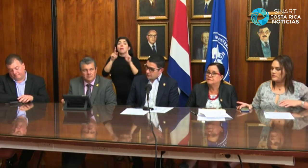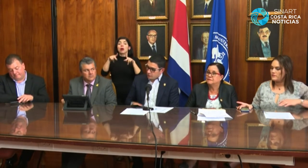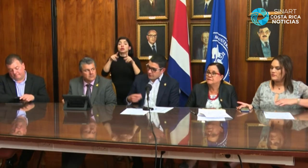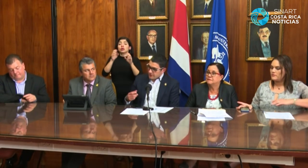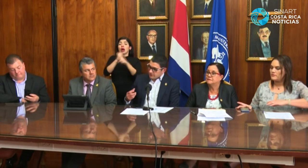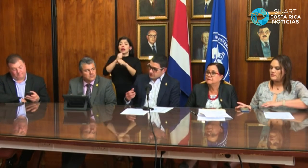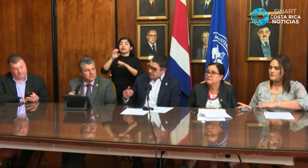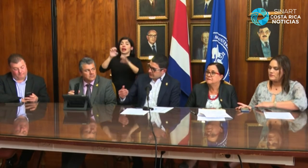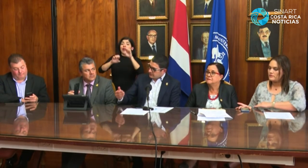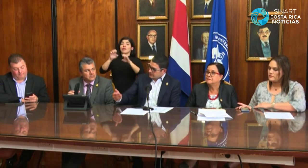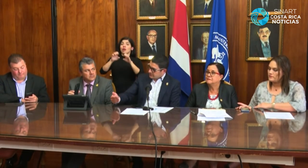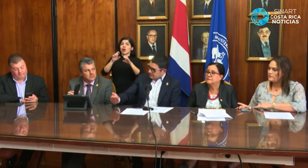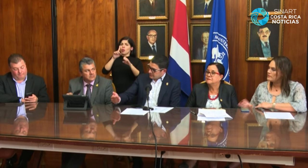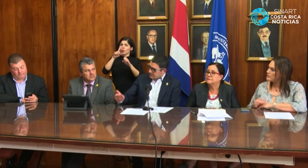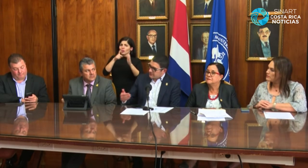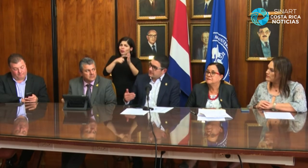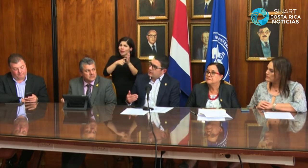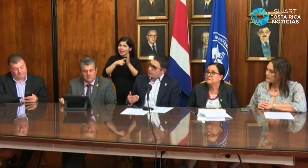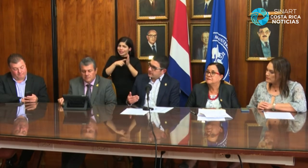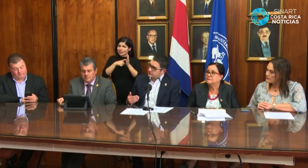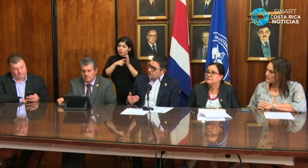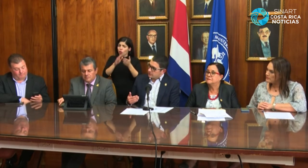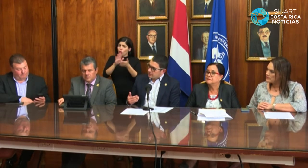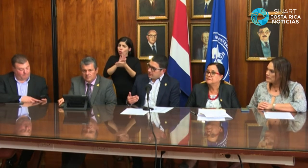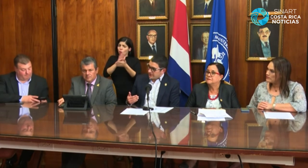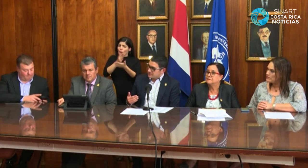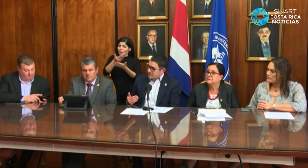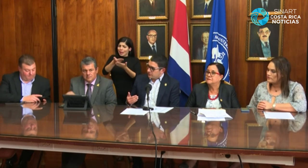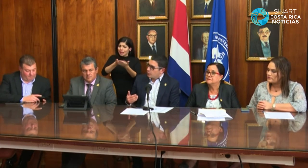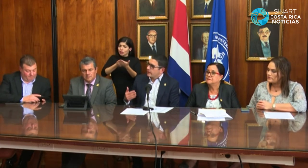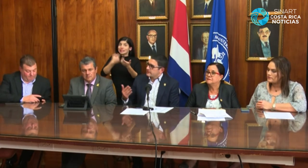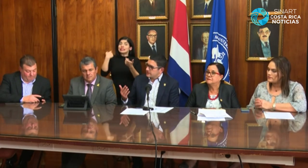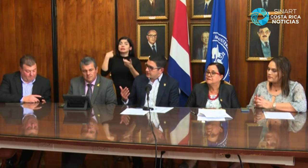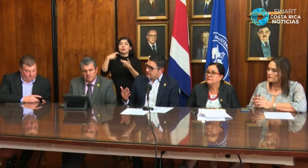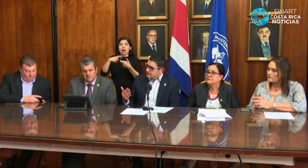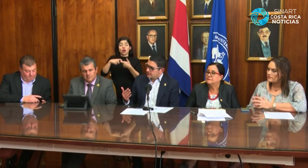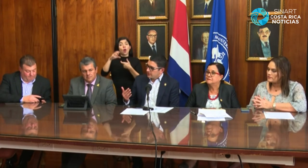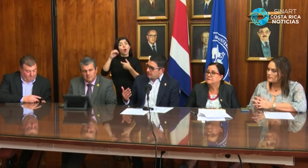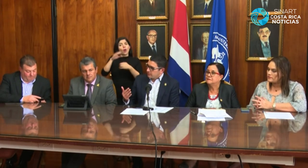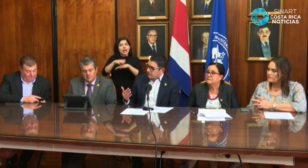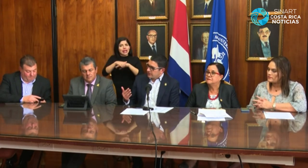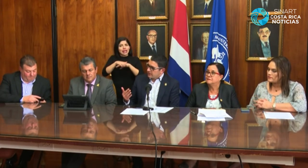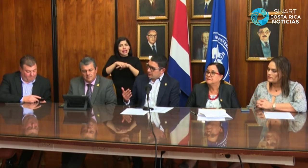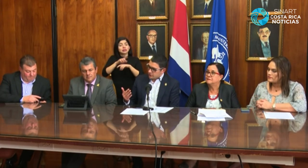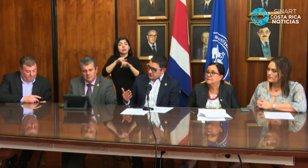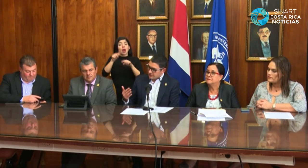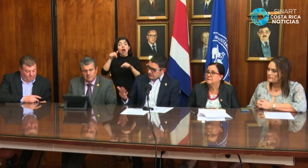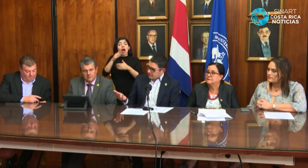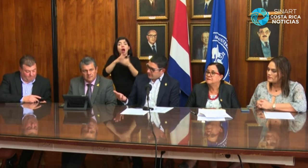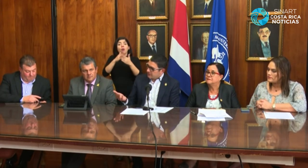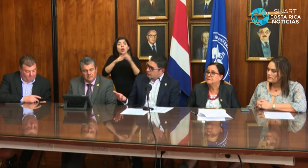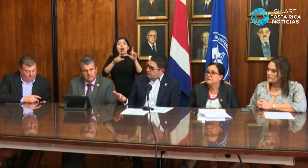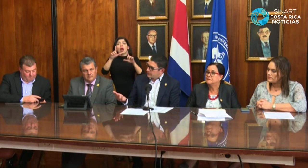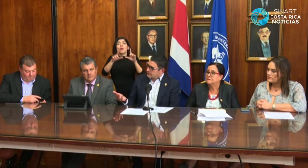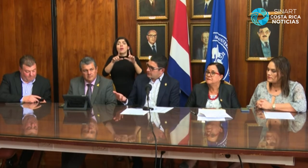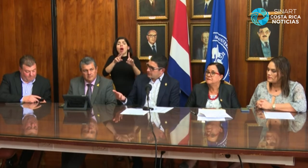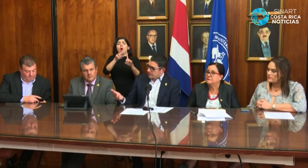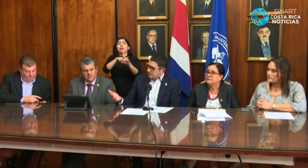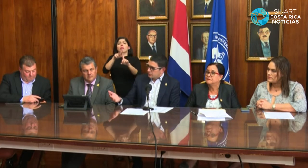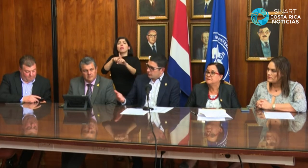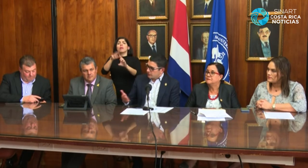que uno de los requisitos importantes es que se presente la documentación en español o aunque sea en inglés, pero ya aquí hay laboratorios que están implementando